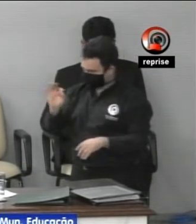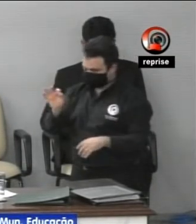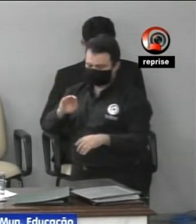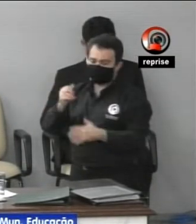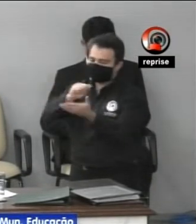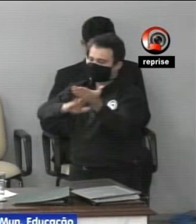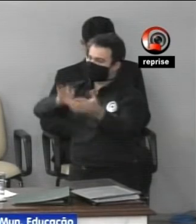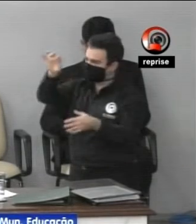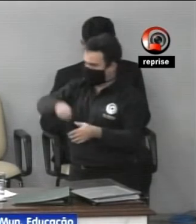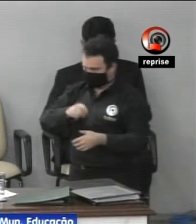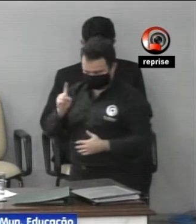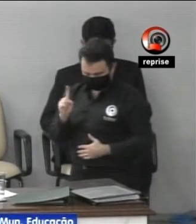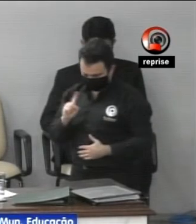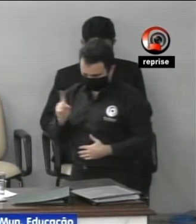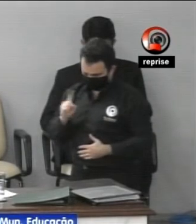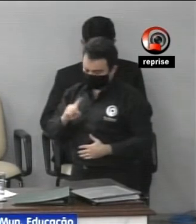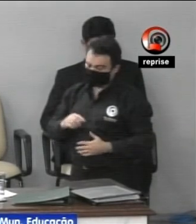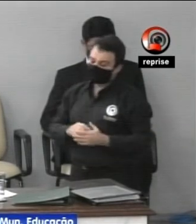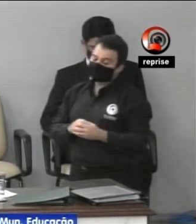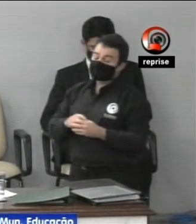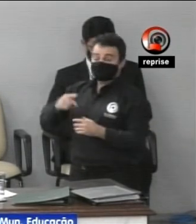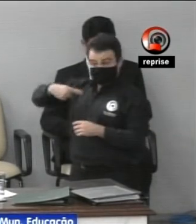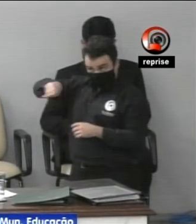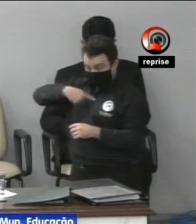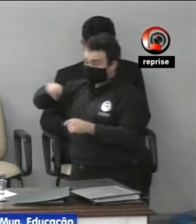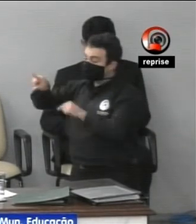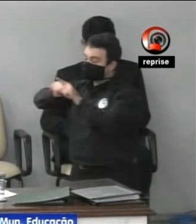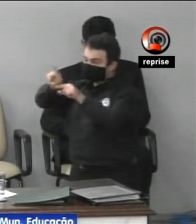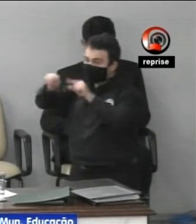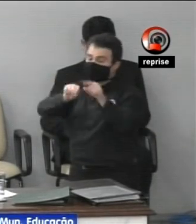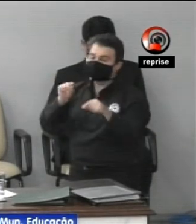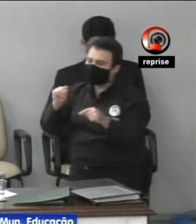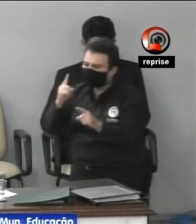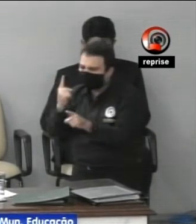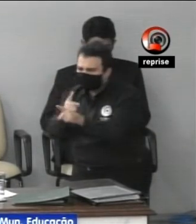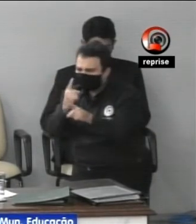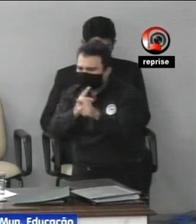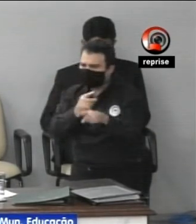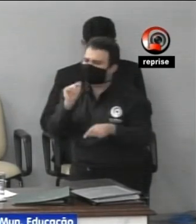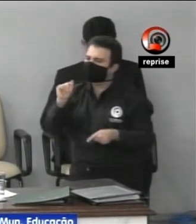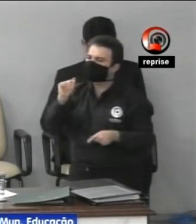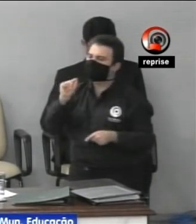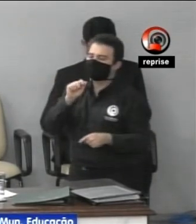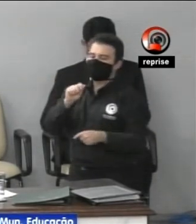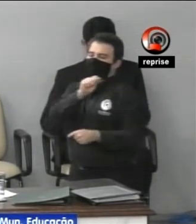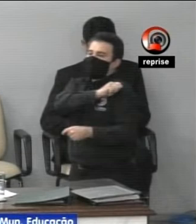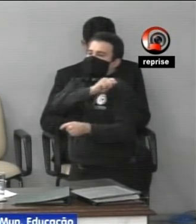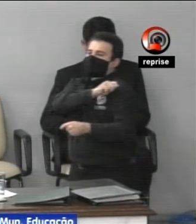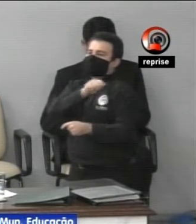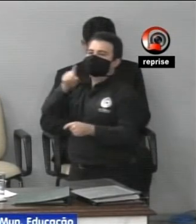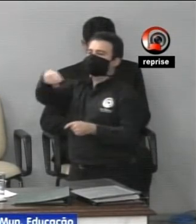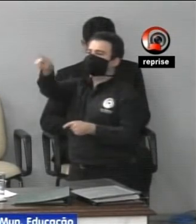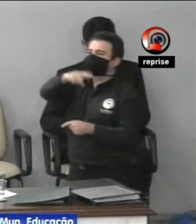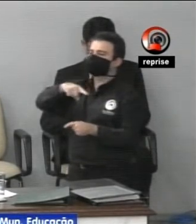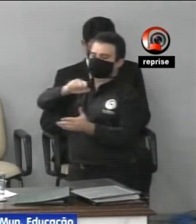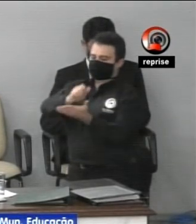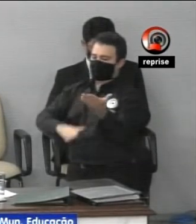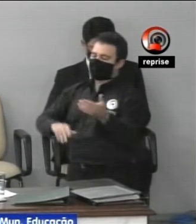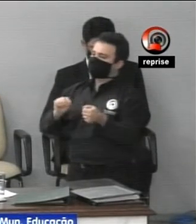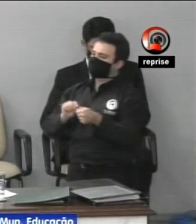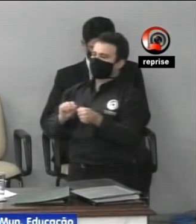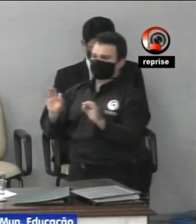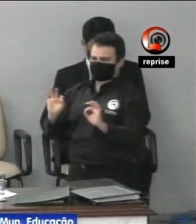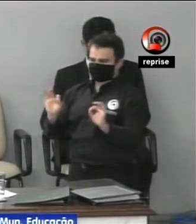nós identificamos um grupo de alunos que não davam retorno das atividades. Esse grupo, nós fizemos uma